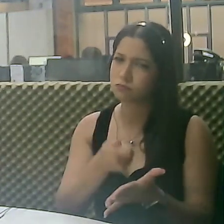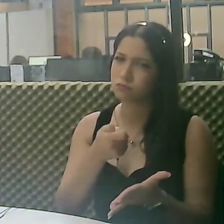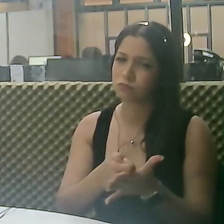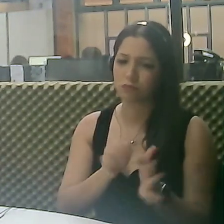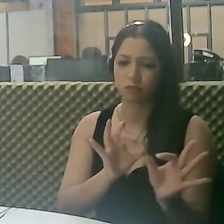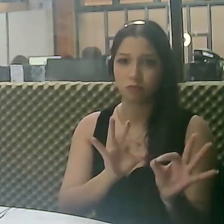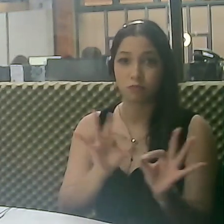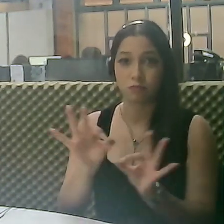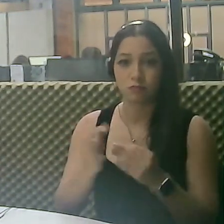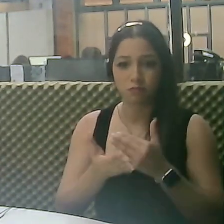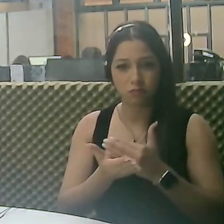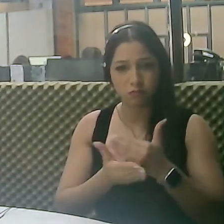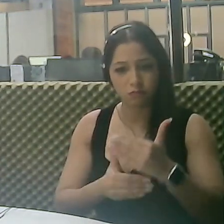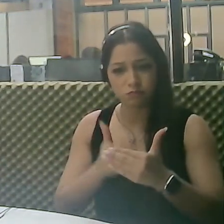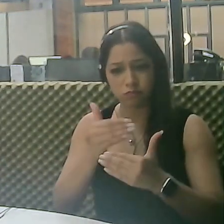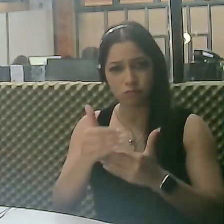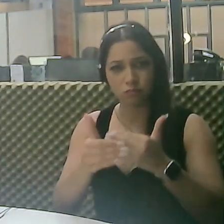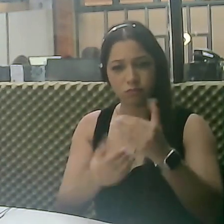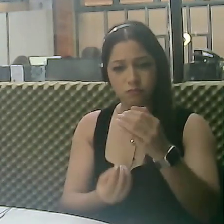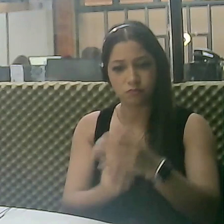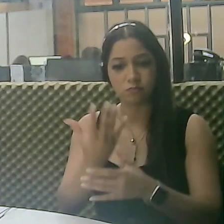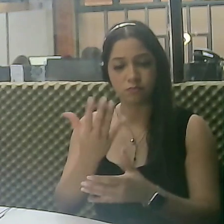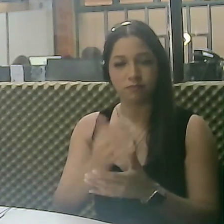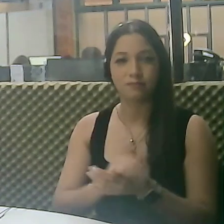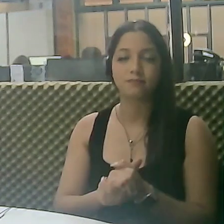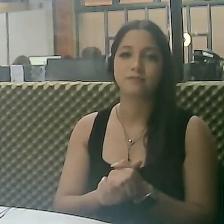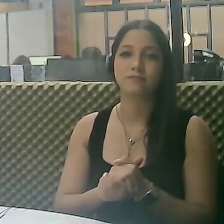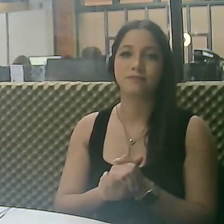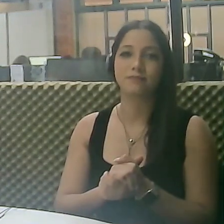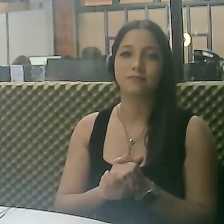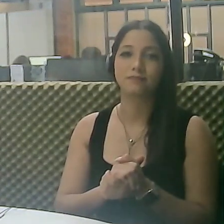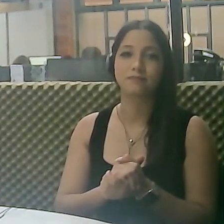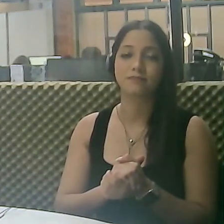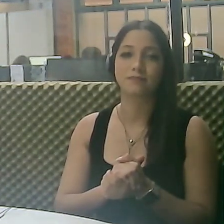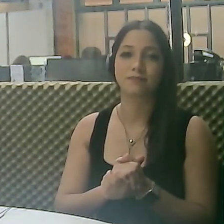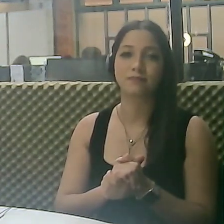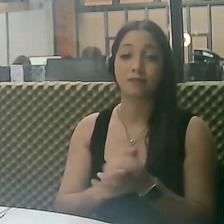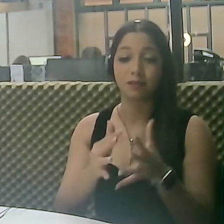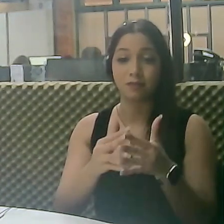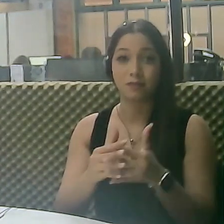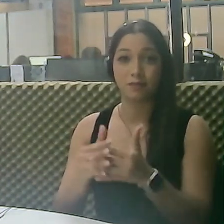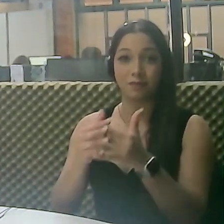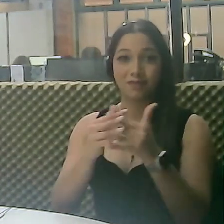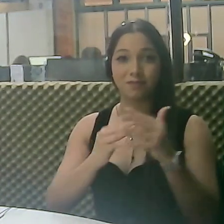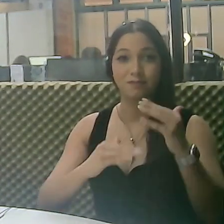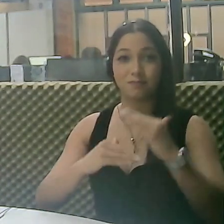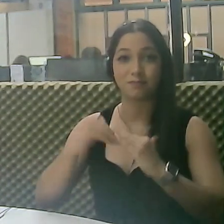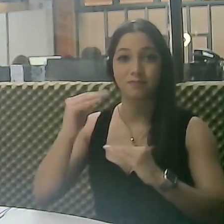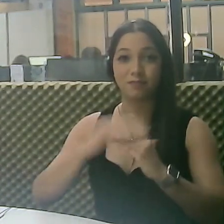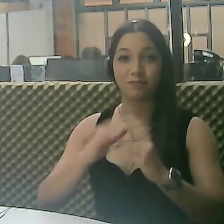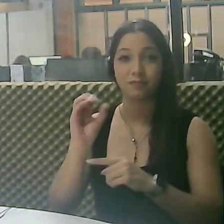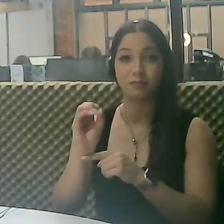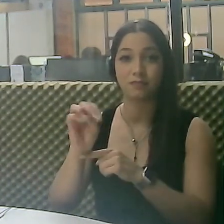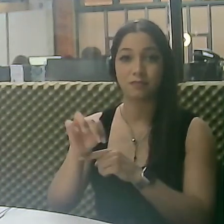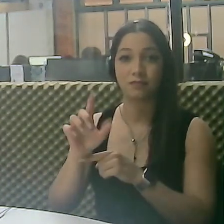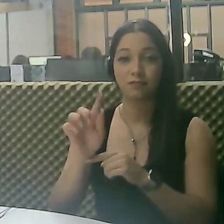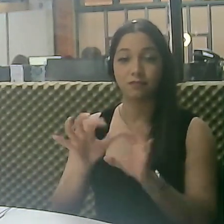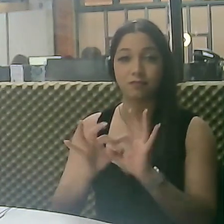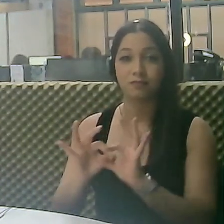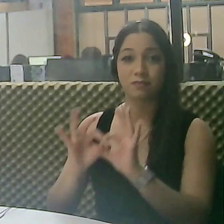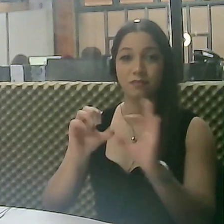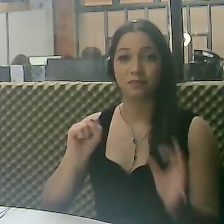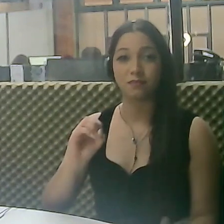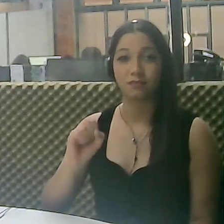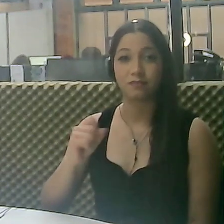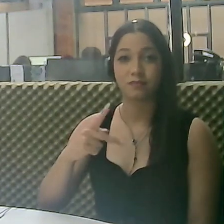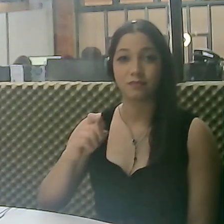esses projetos comecem a dar resultados. O caminhão com os profissionais da ONG parceira SOS Pet